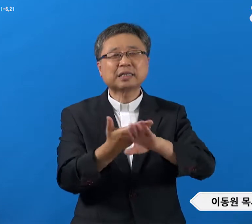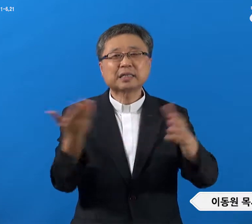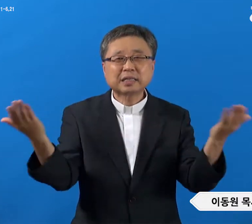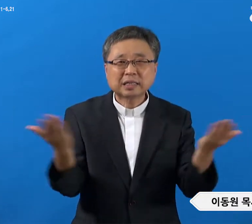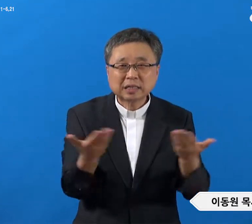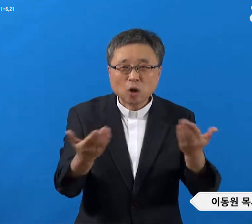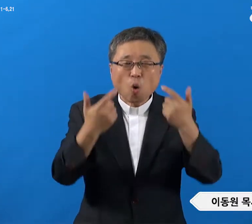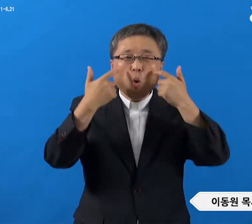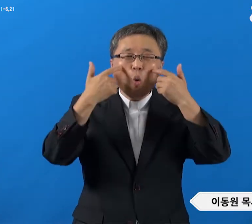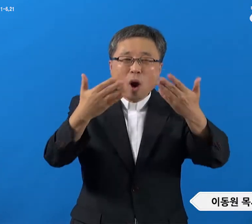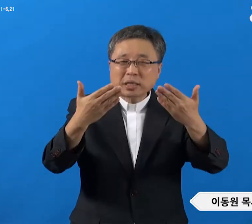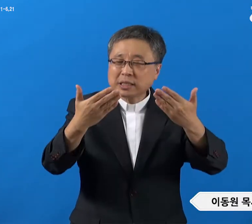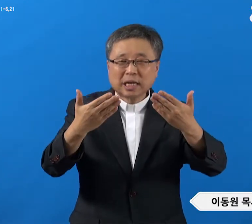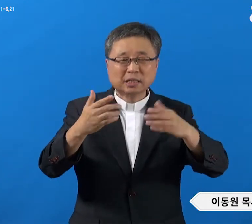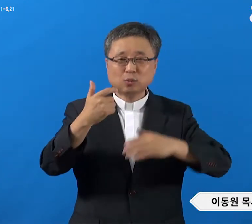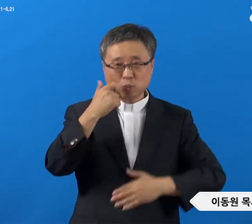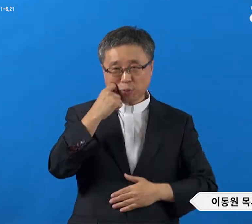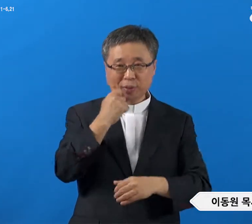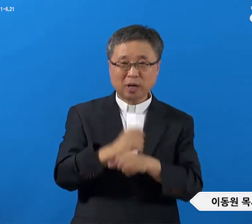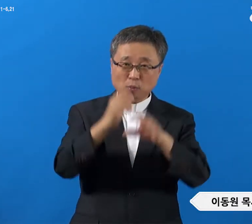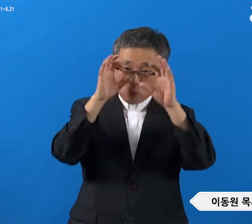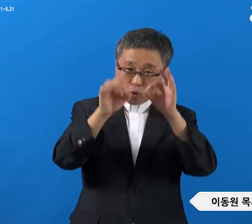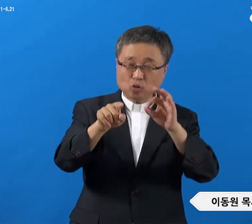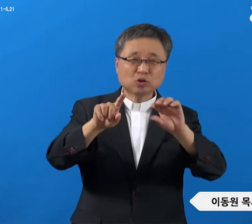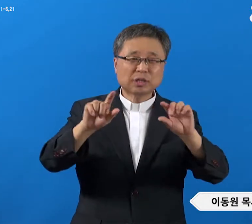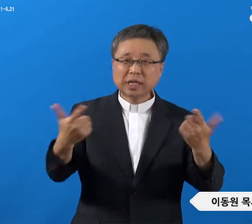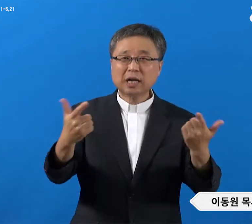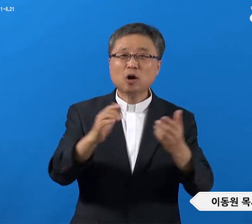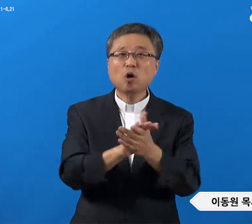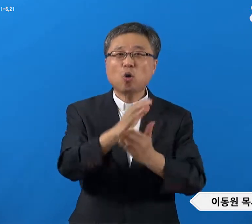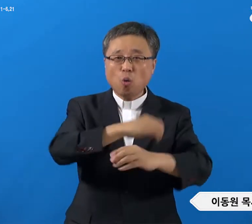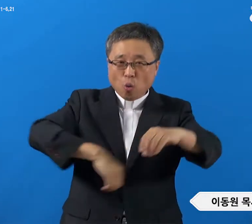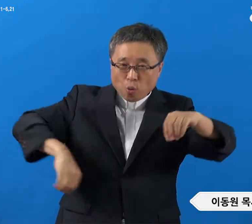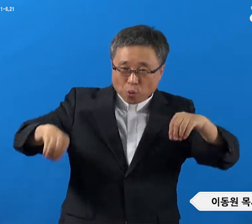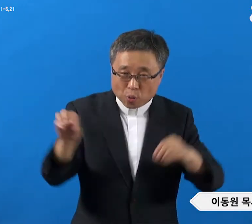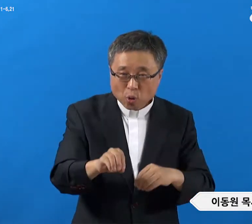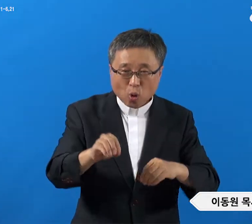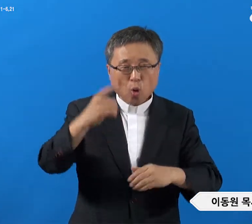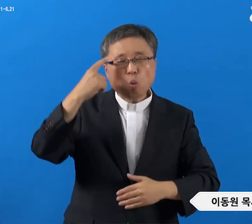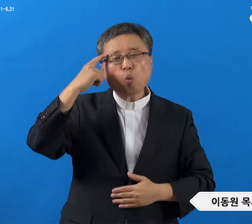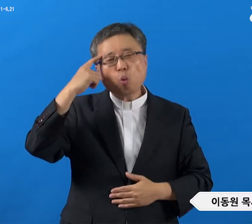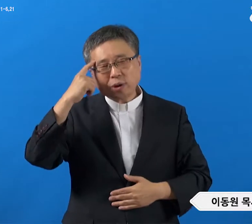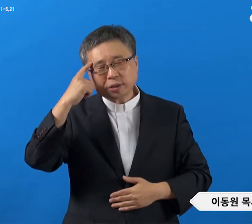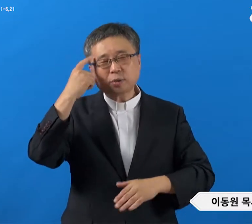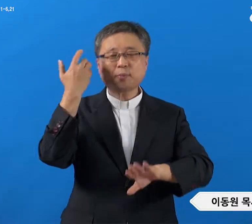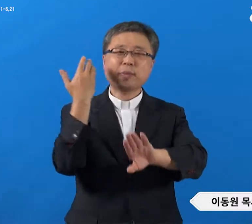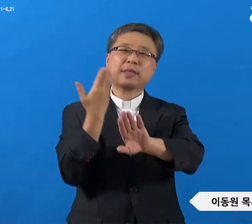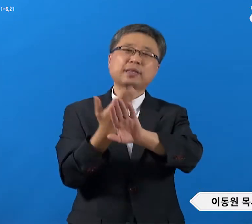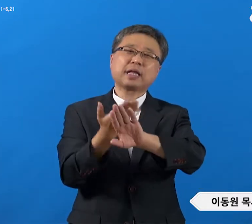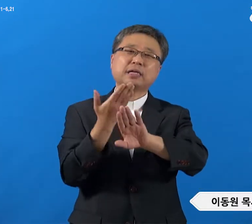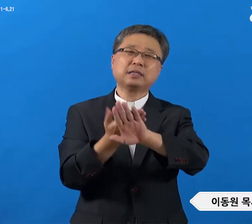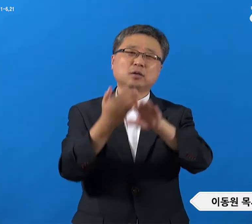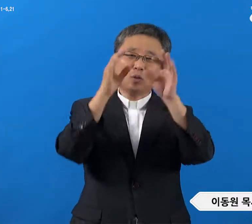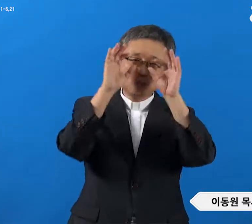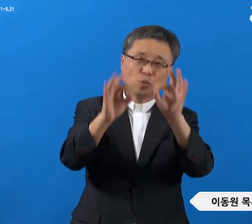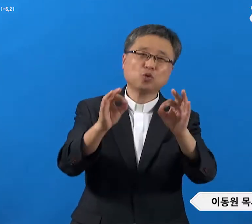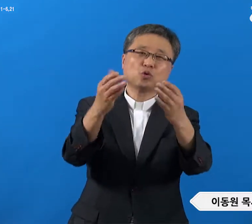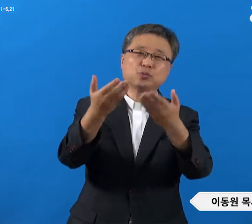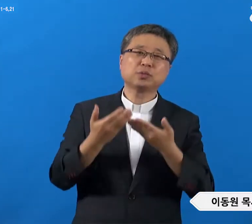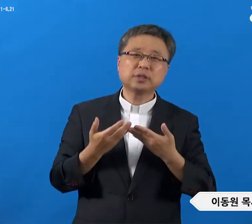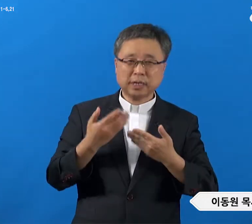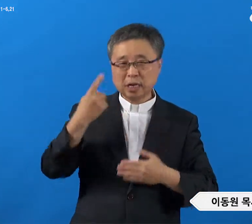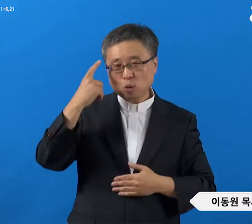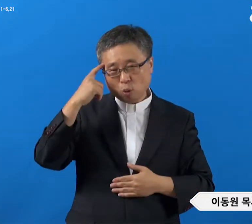사건의 불확실성을 보여주는 것이 아니라 오히려 관점의 차이를 보여주는 것입니다. 관점의